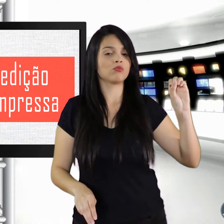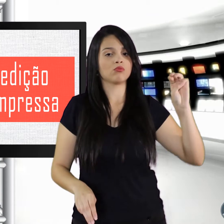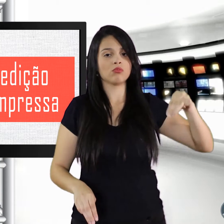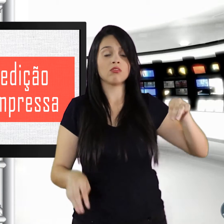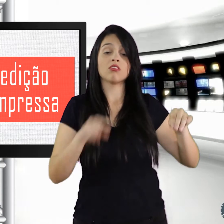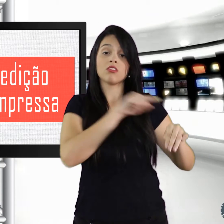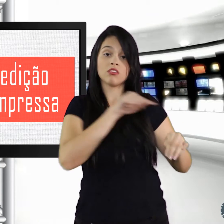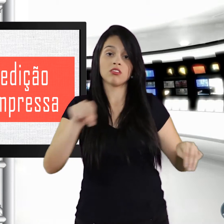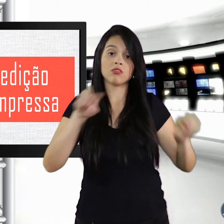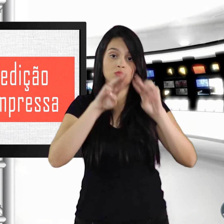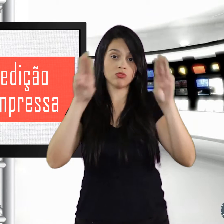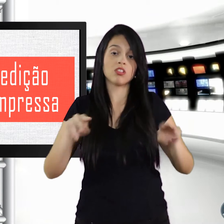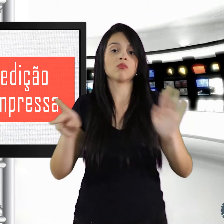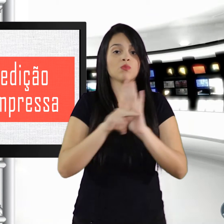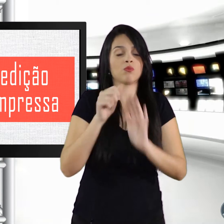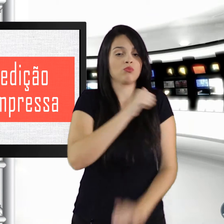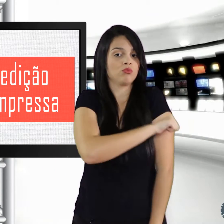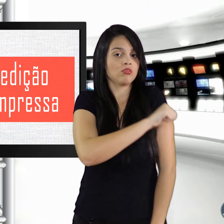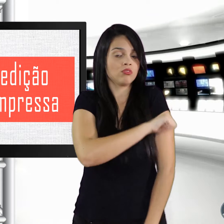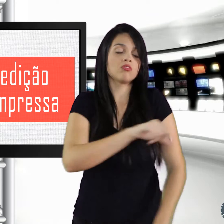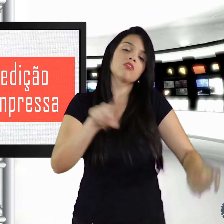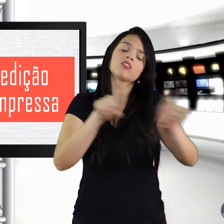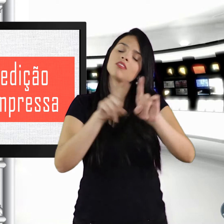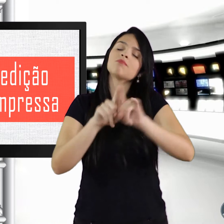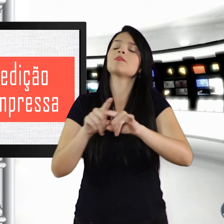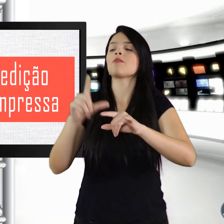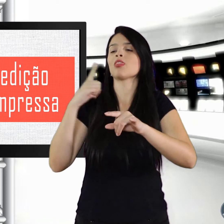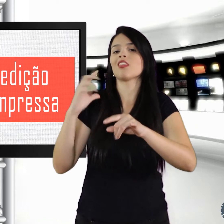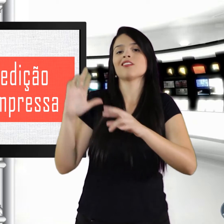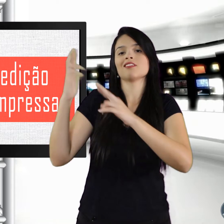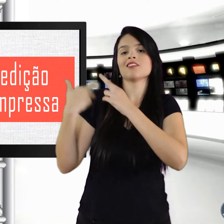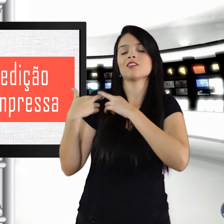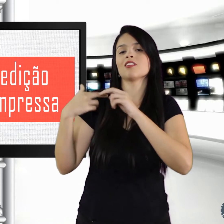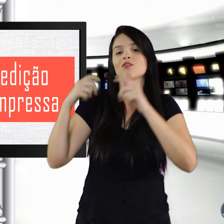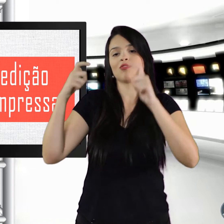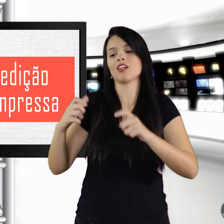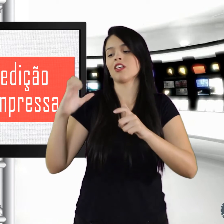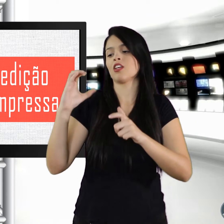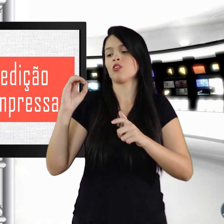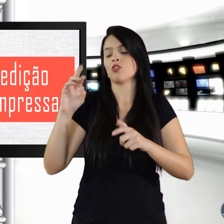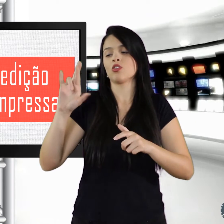Janeiro, além de comandar a construção do Eco Resort, em Cachoeira,